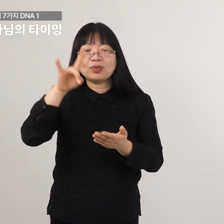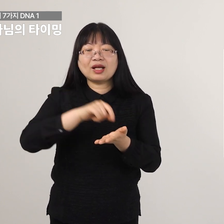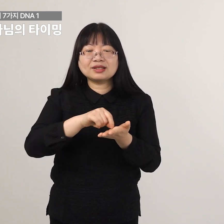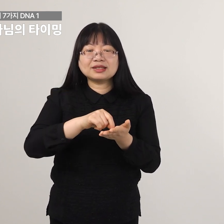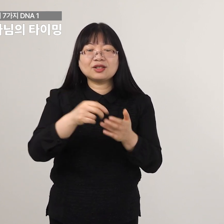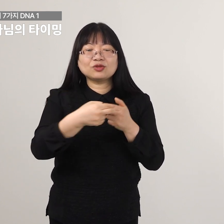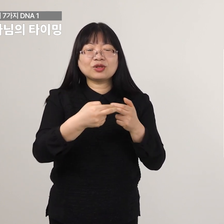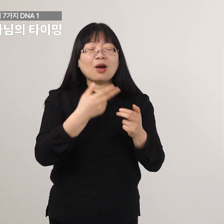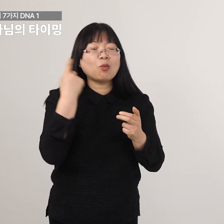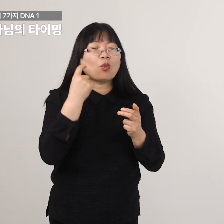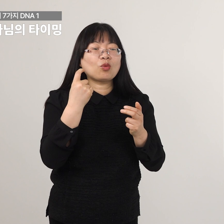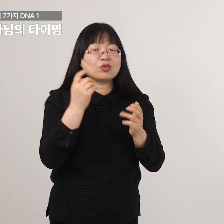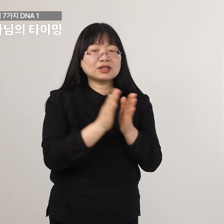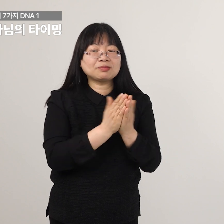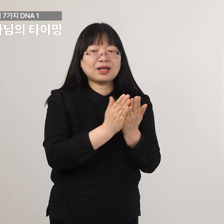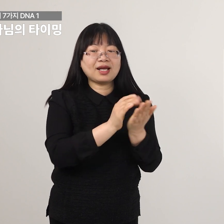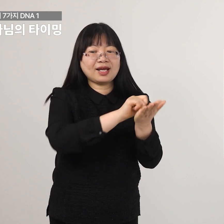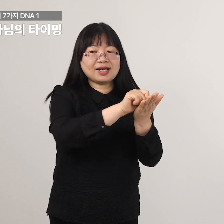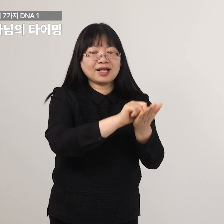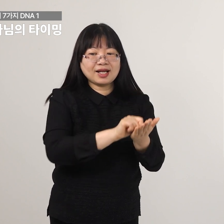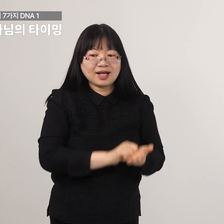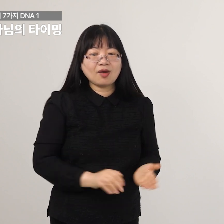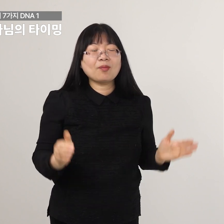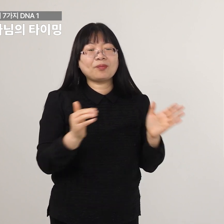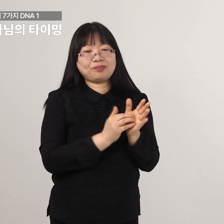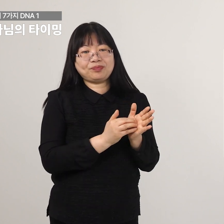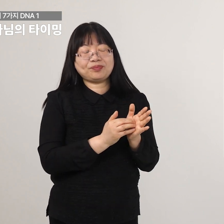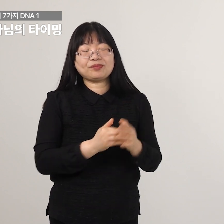썼었다. 그런데